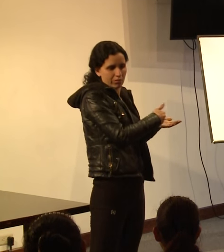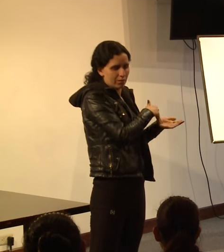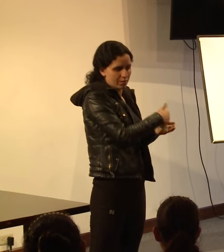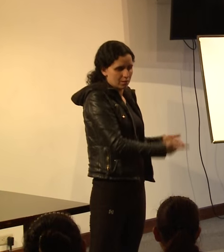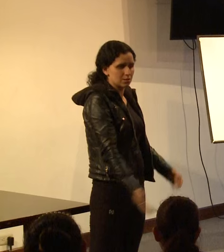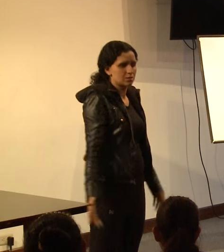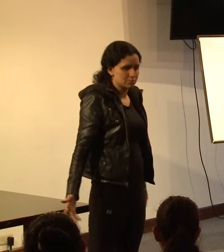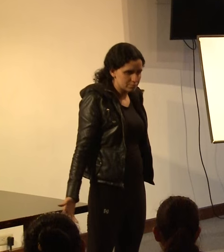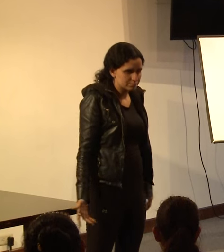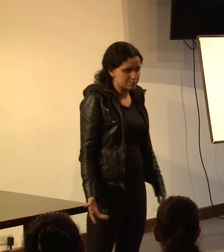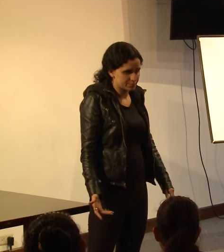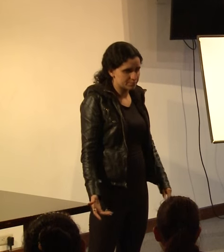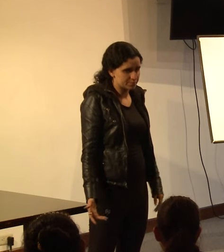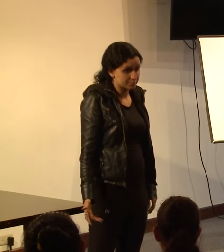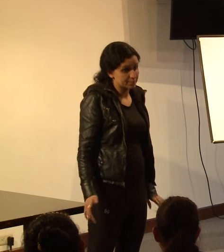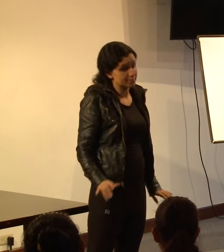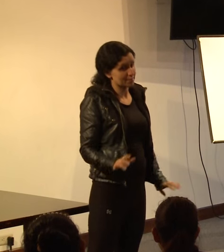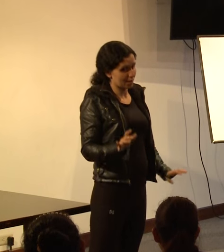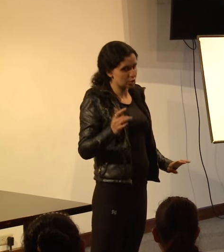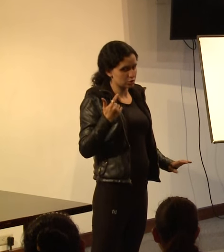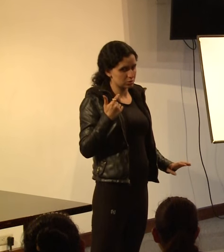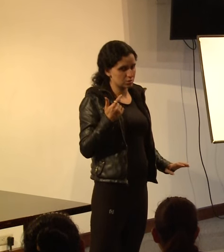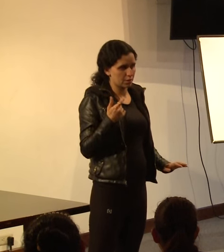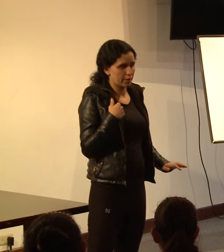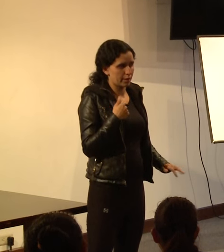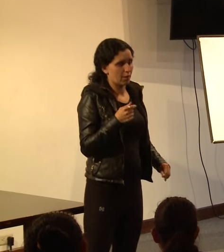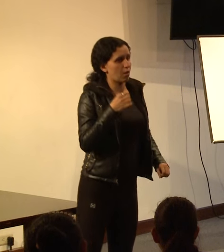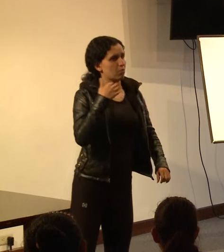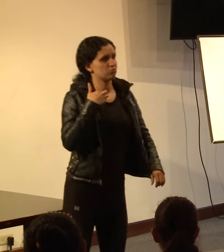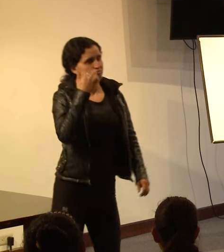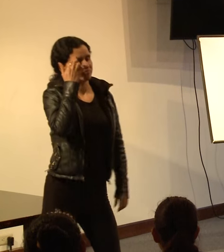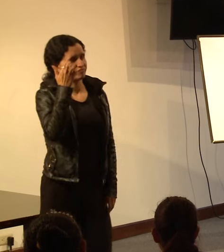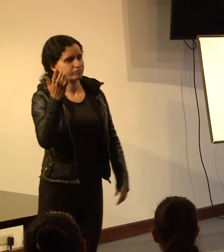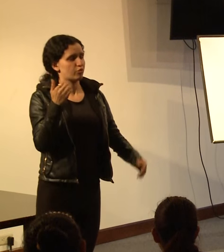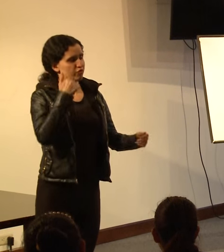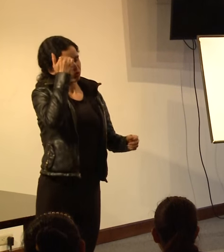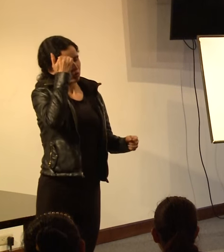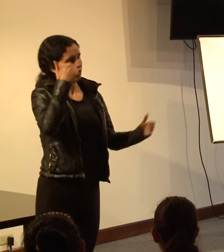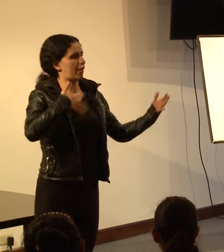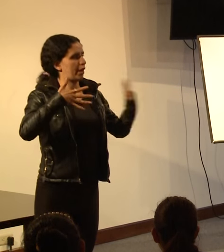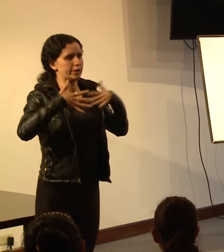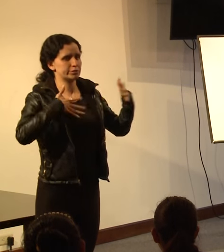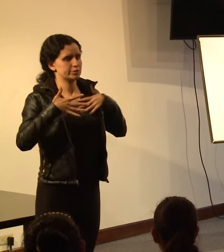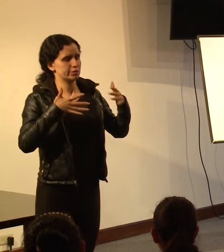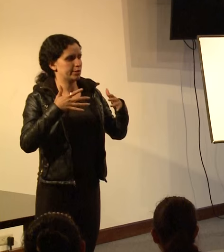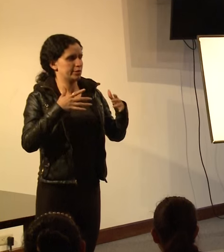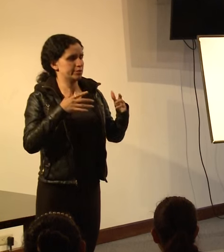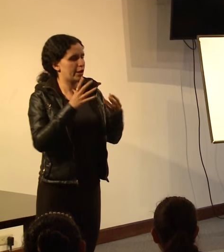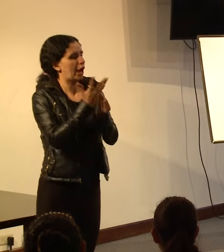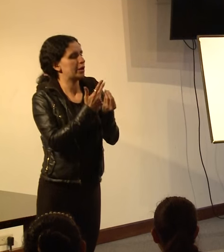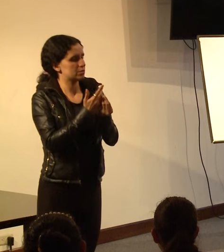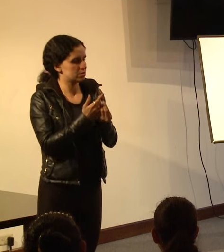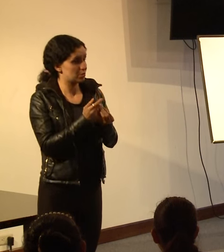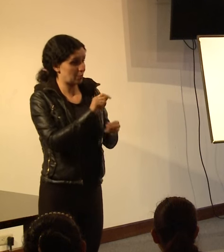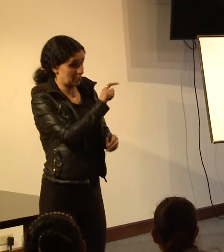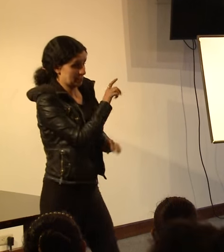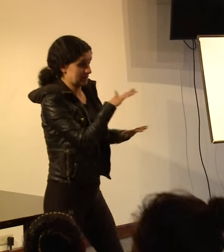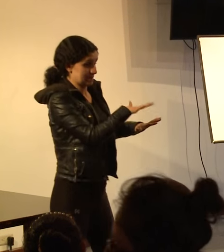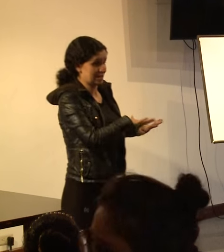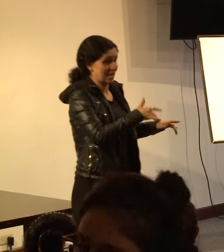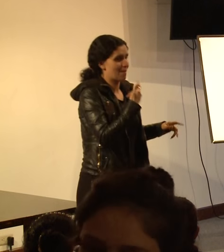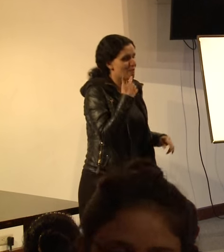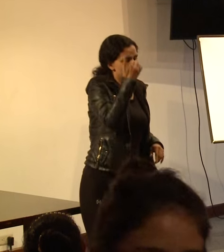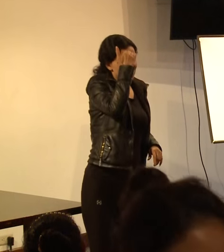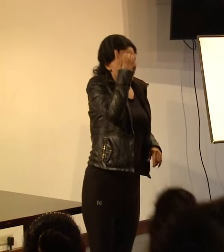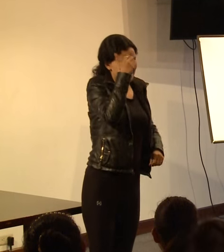La ventaja es que uno puede utilizar todo eso sin ser profesor de artes en otros espacios y en otras cosas para hacer clase. Por ejemplo, unas que son maravillosas en eso son las profesoras